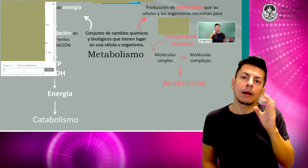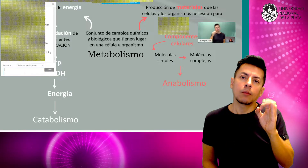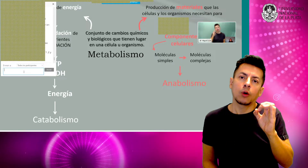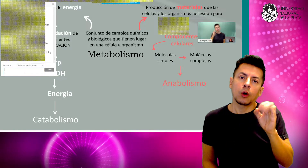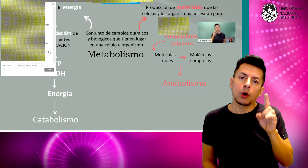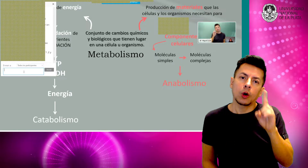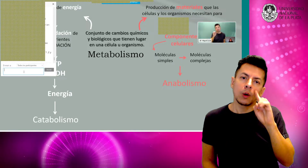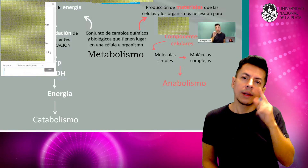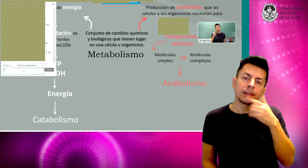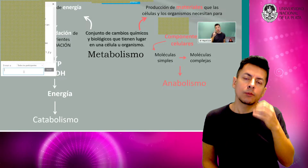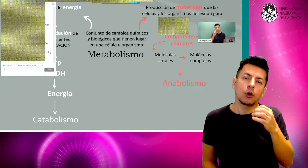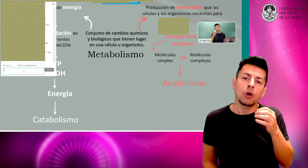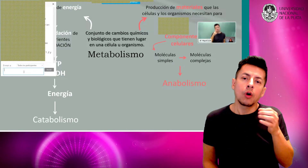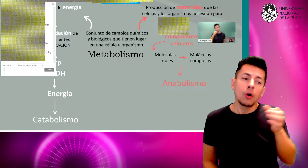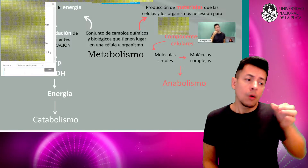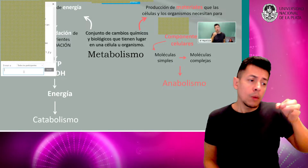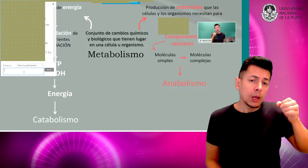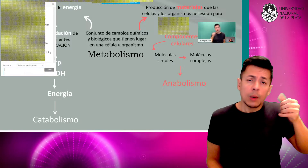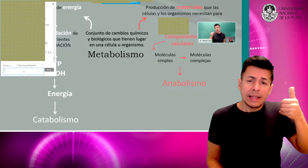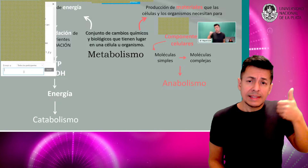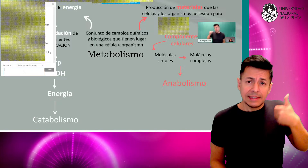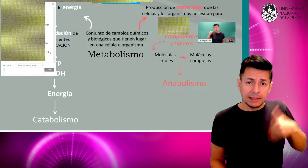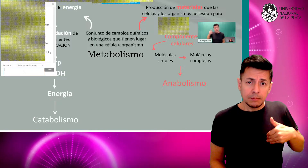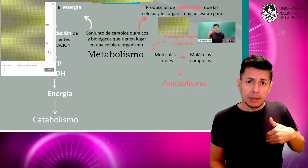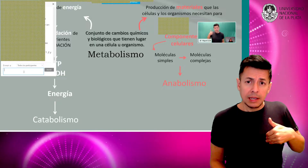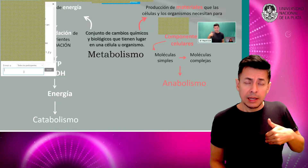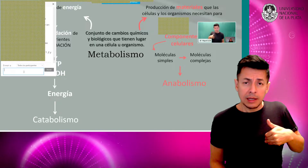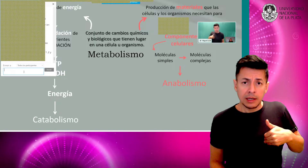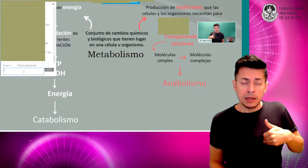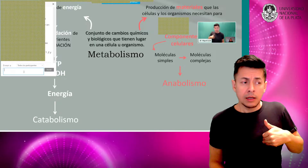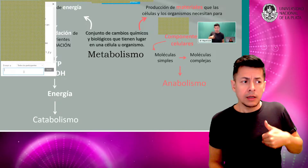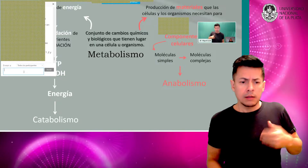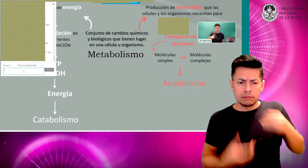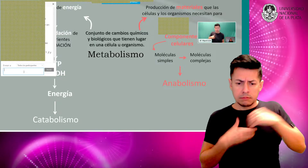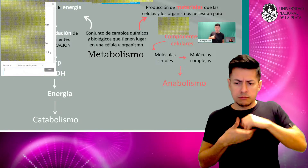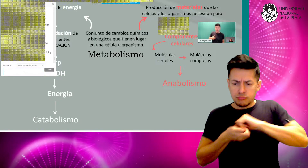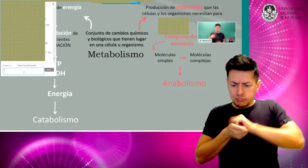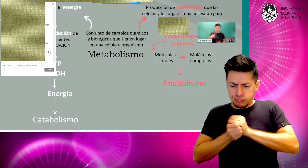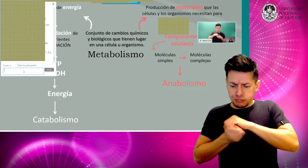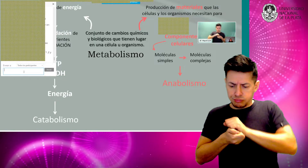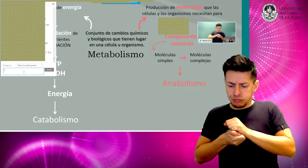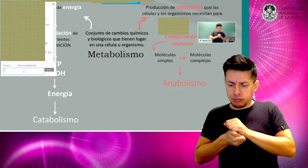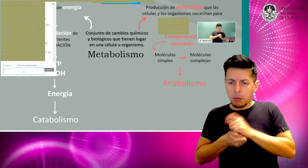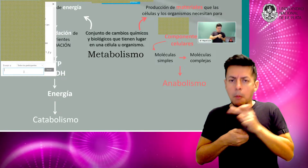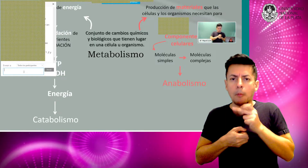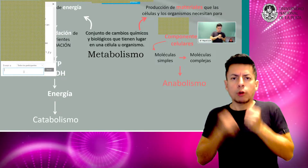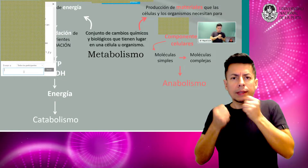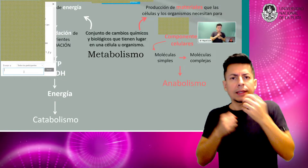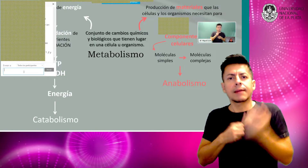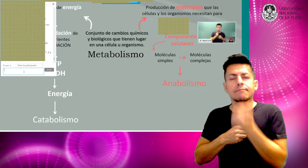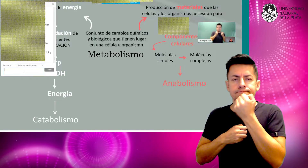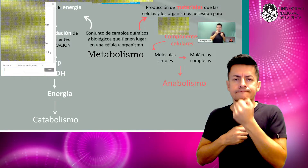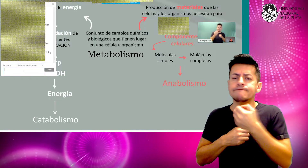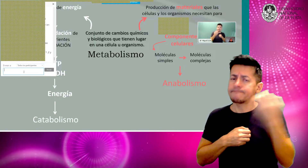moléculas simples como los aminoácidos vamos a obtener moléculas muy complejas como las proteínas. Excelente el ejemplo.